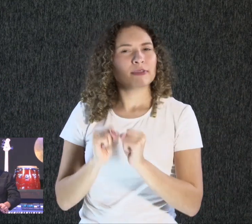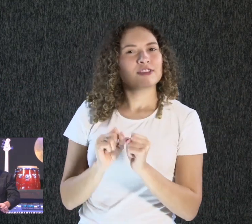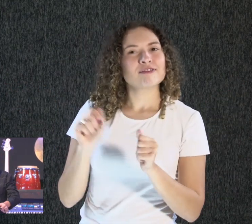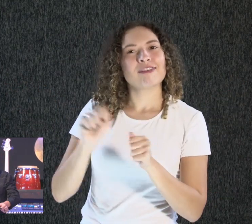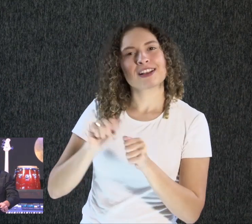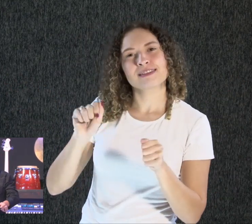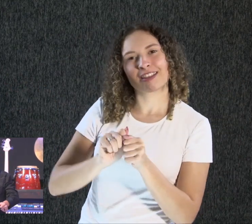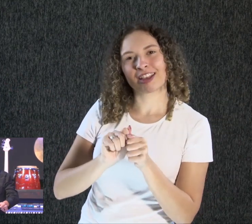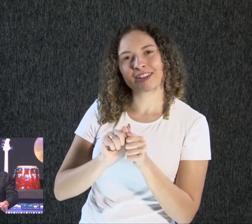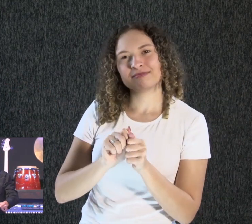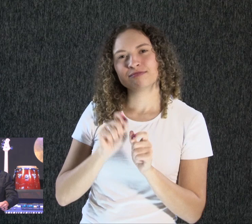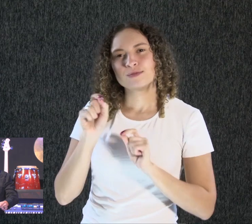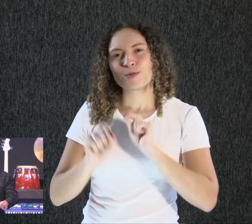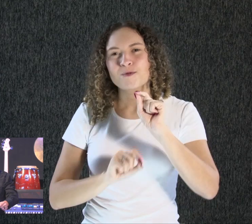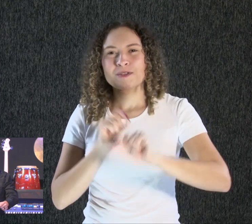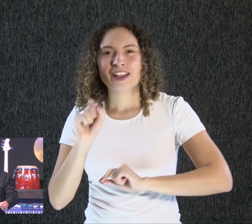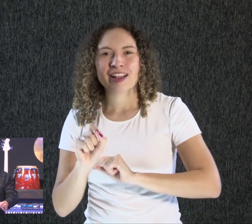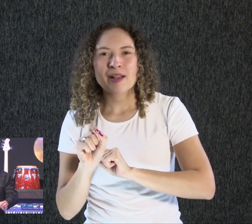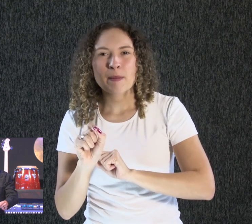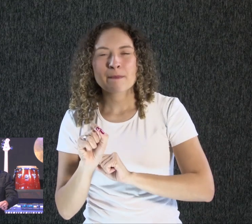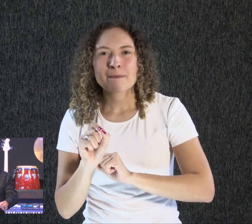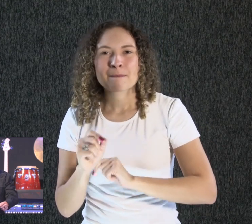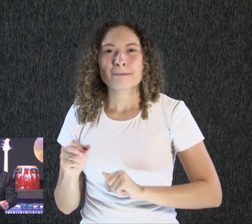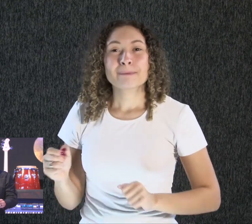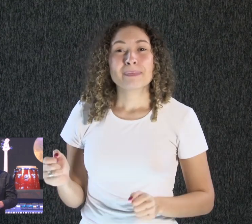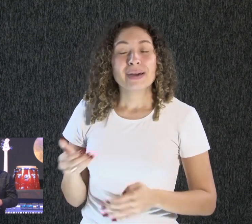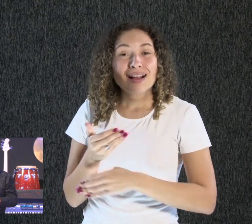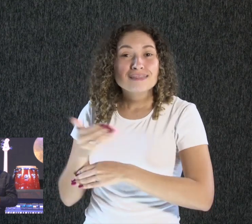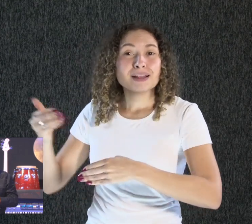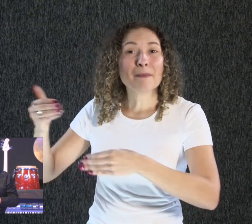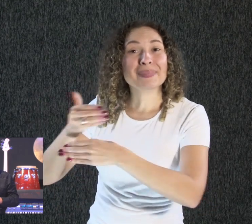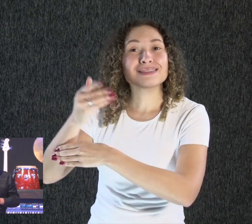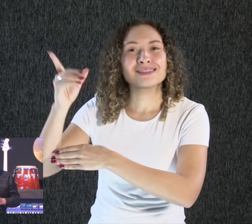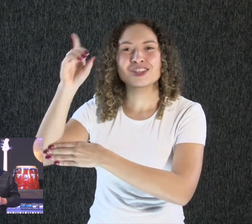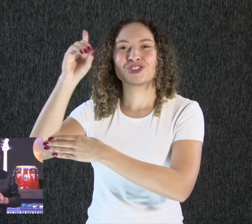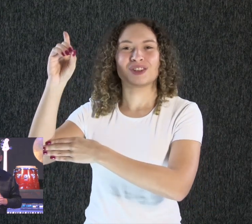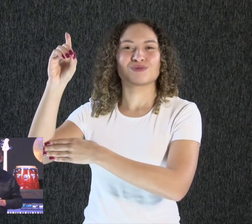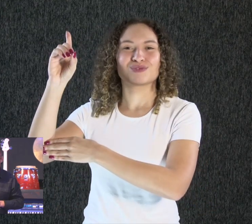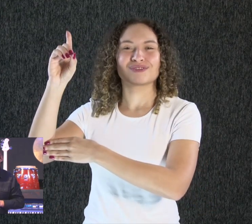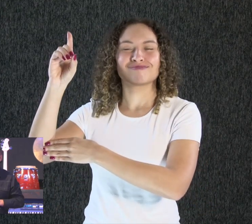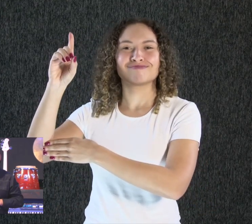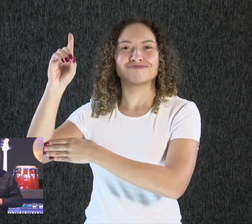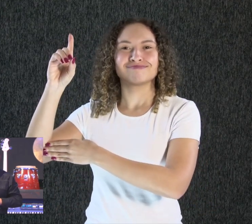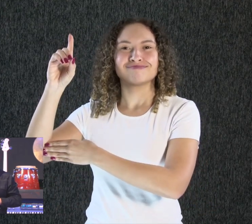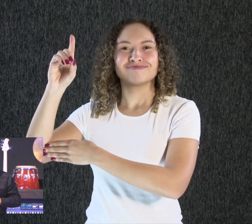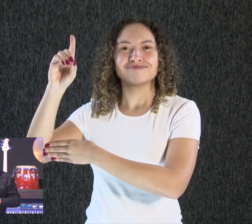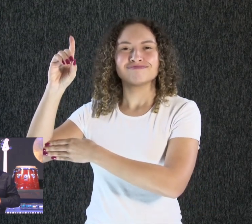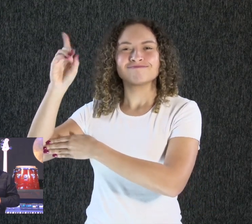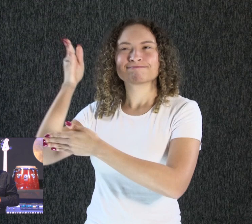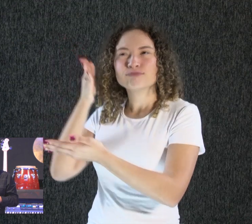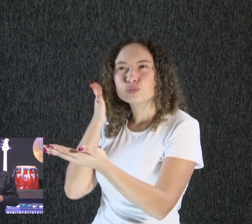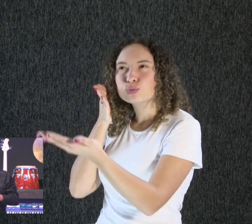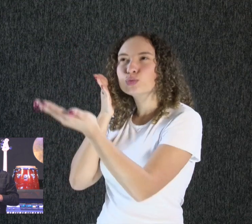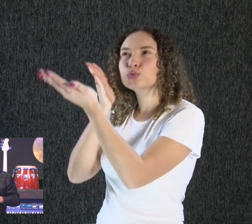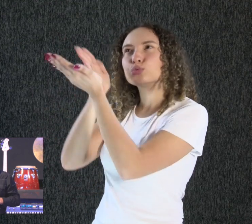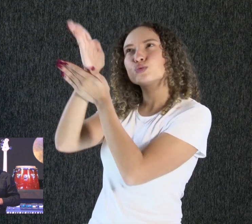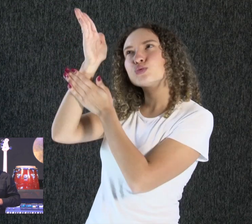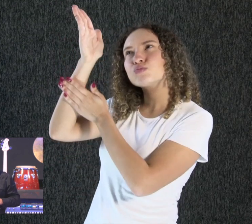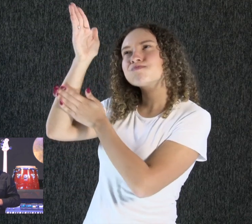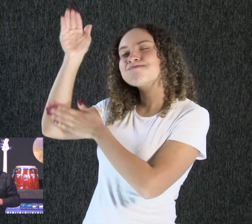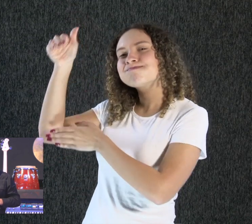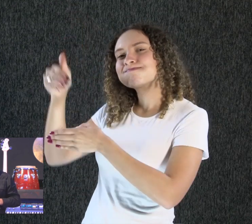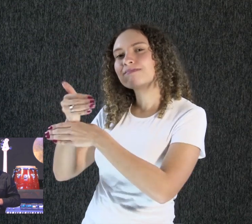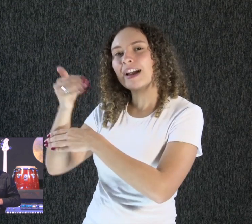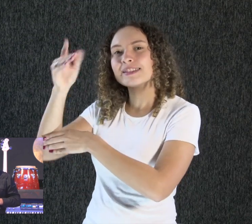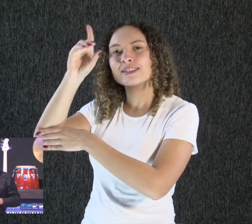O que é que nós devemos fazer para estar debaixo das asas do Altíssimo? O que é que nós devemos fazer?